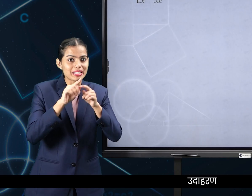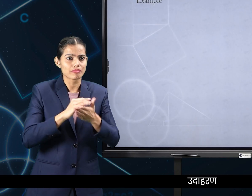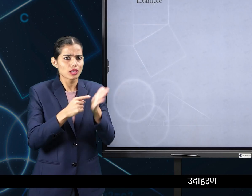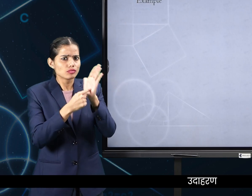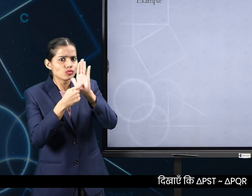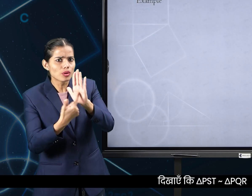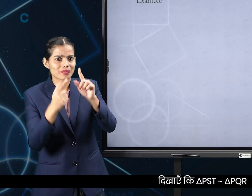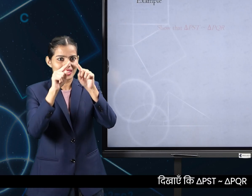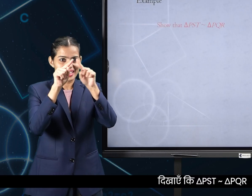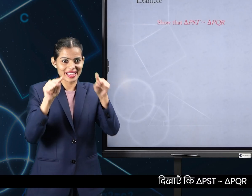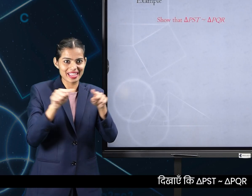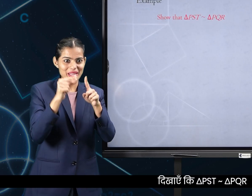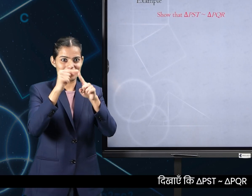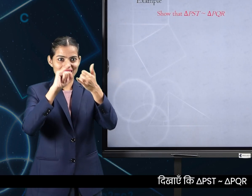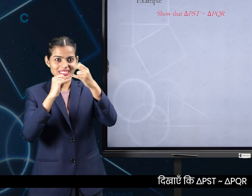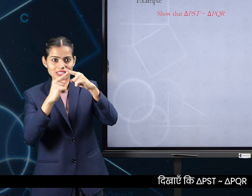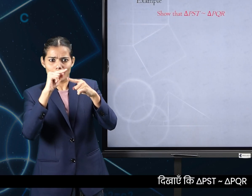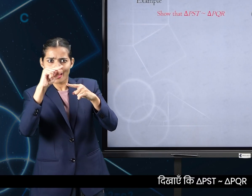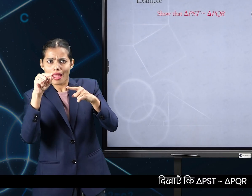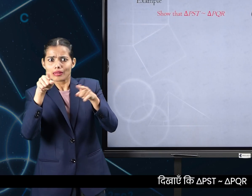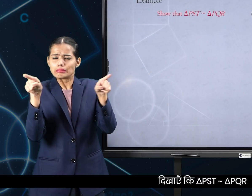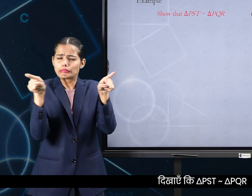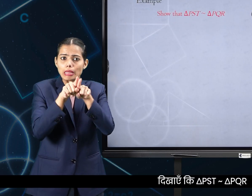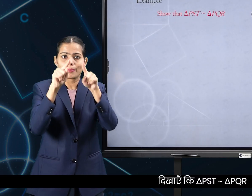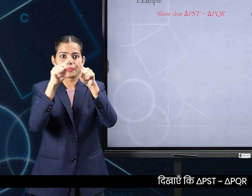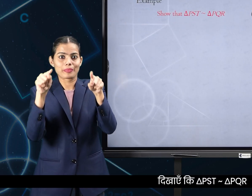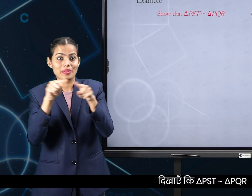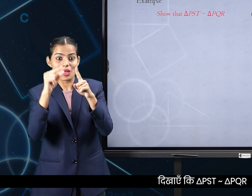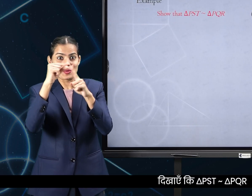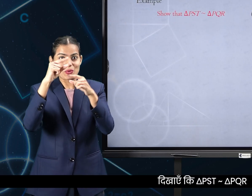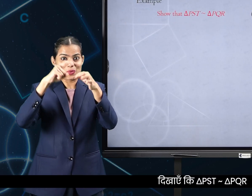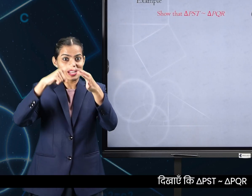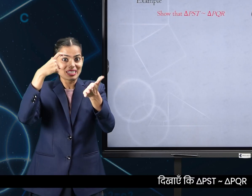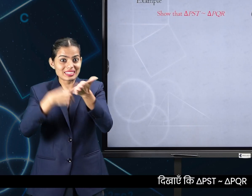उदाहरण दिखाए कि त्रिभुज पीएसटी सिमिलर टू त्रिभुज पीक्यूआर।